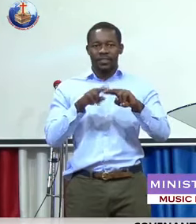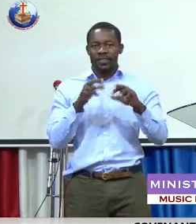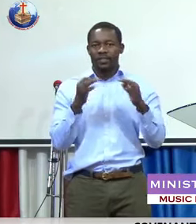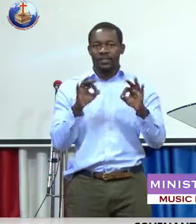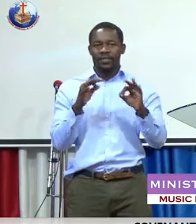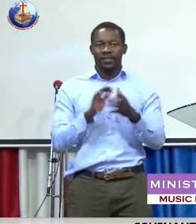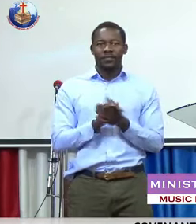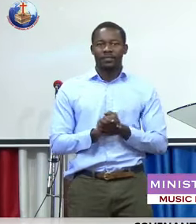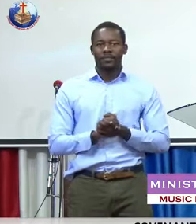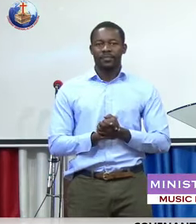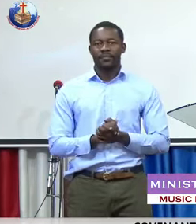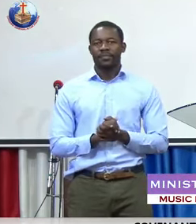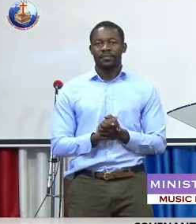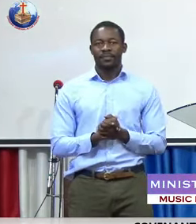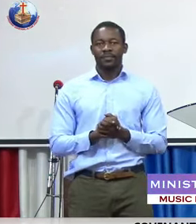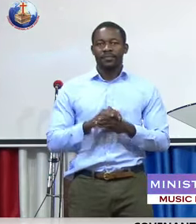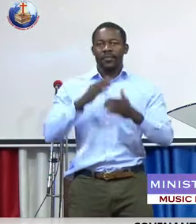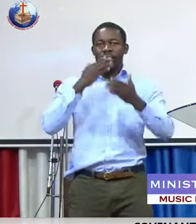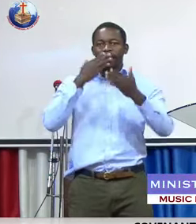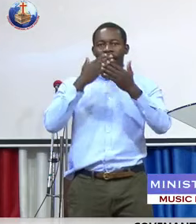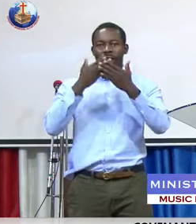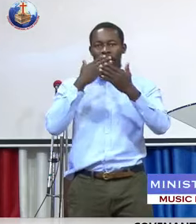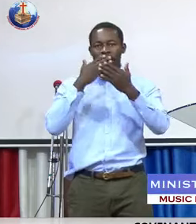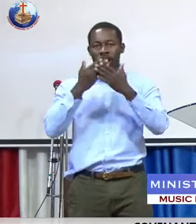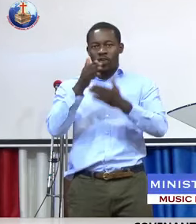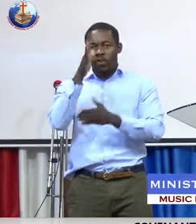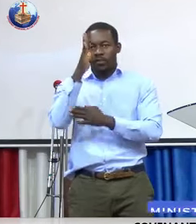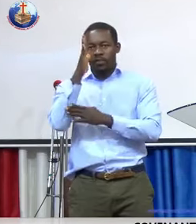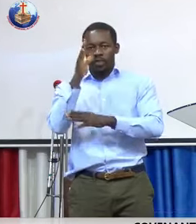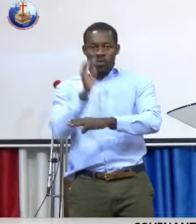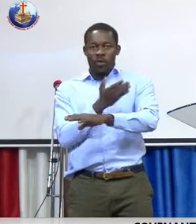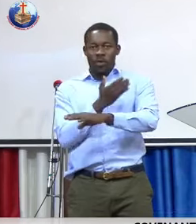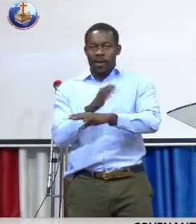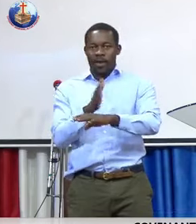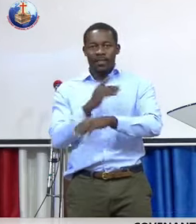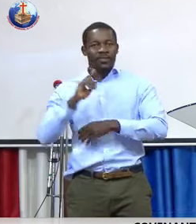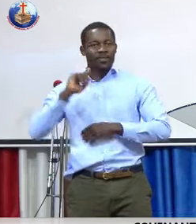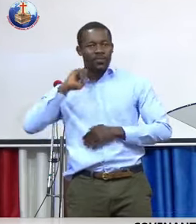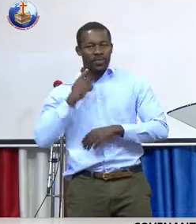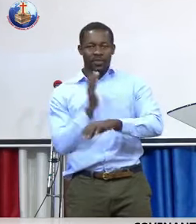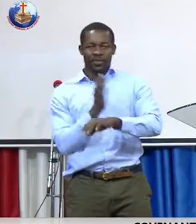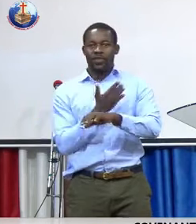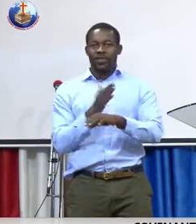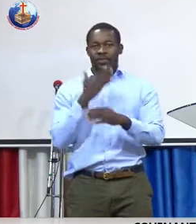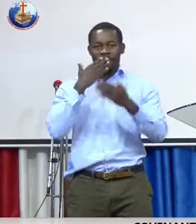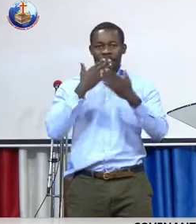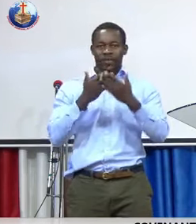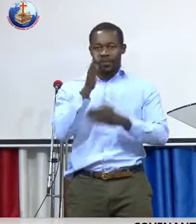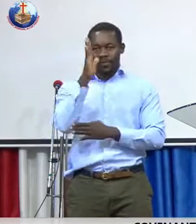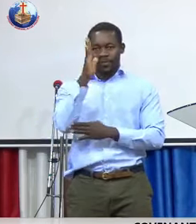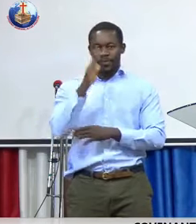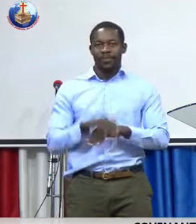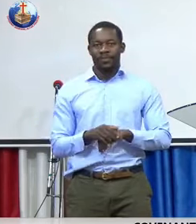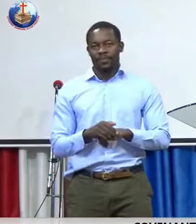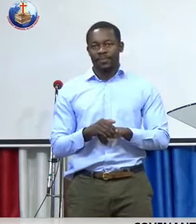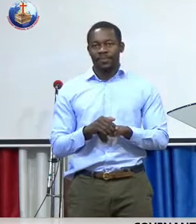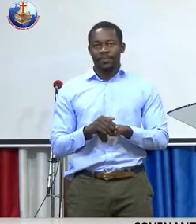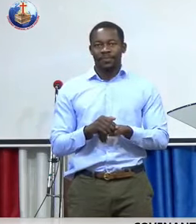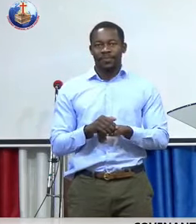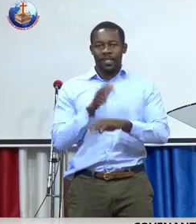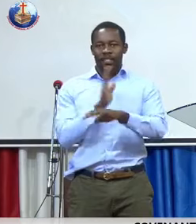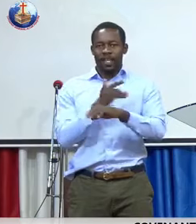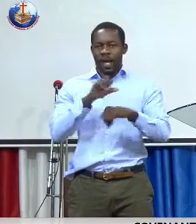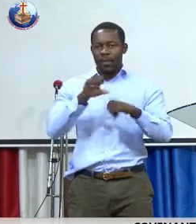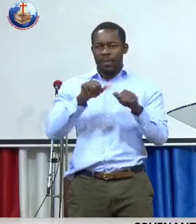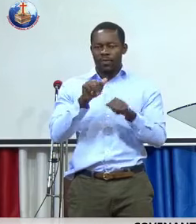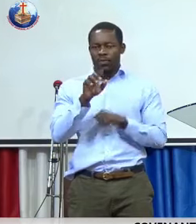Bwana. I thank God for the song that the choir has sung. Nashukuru Mungu kwa ajili ya wimbo ambao wanakwaya wameimba. They were singing about